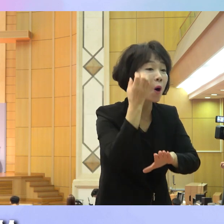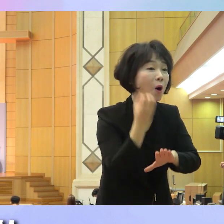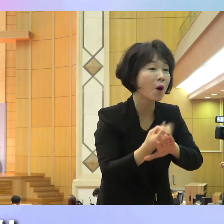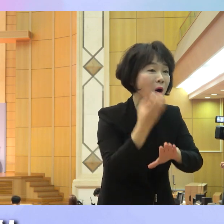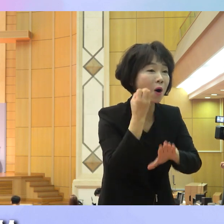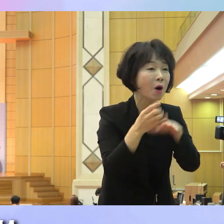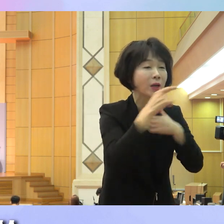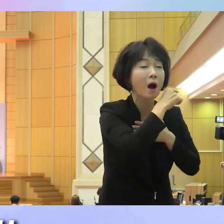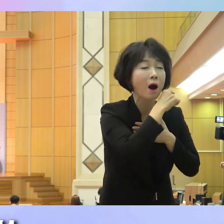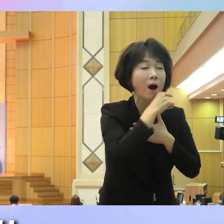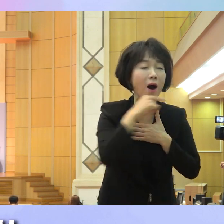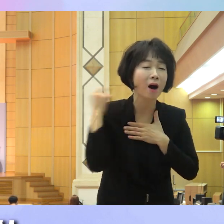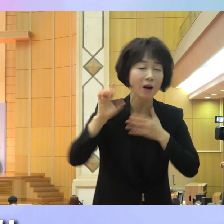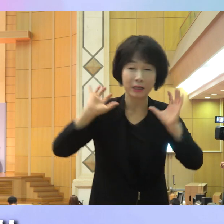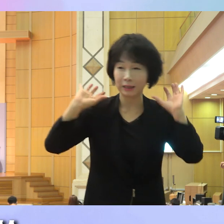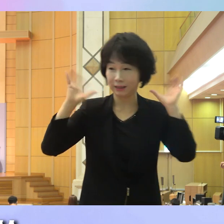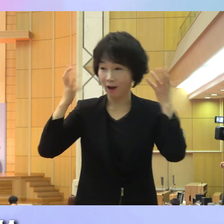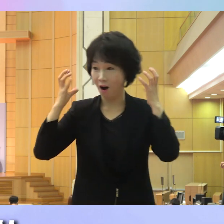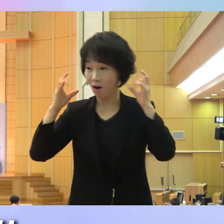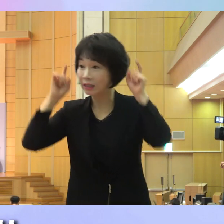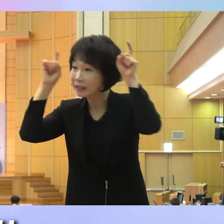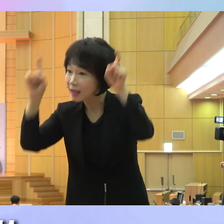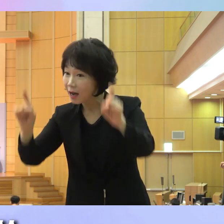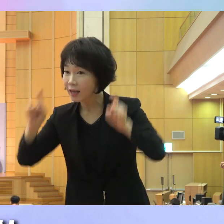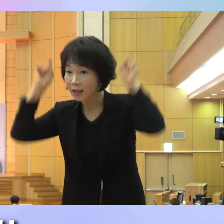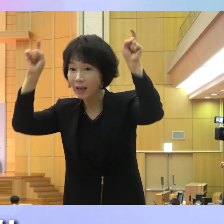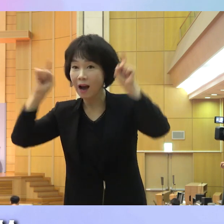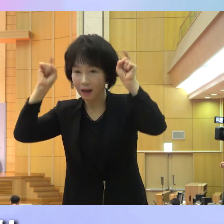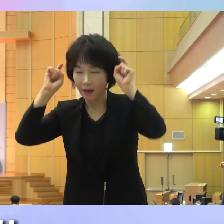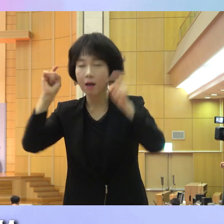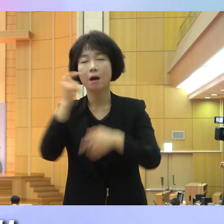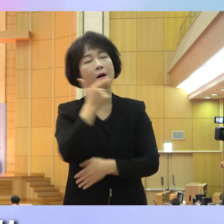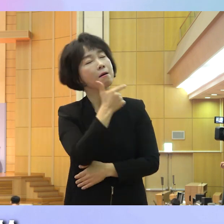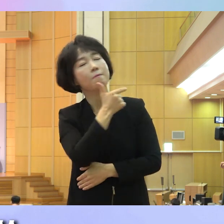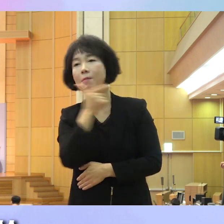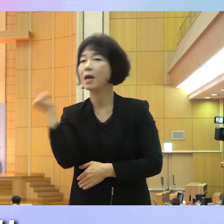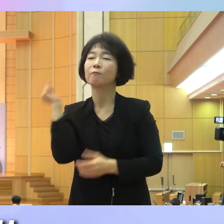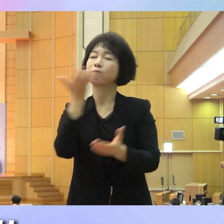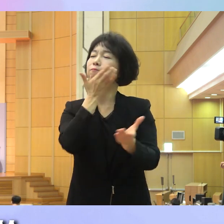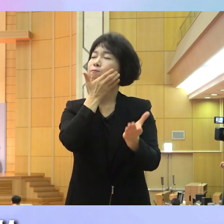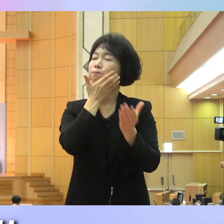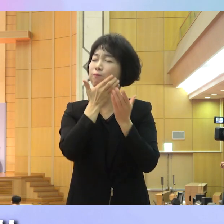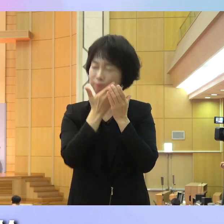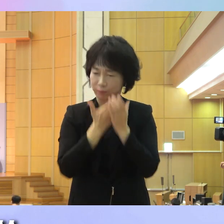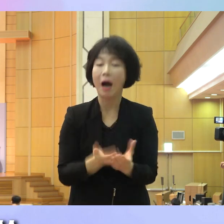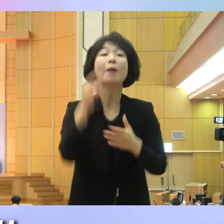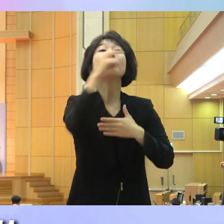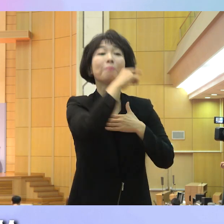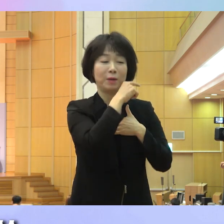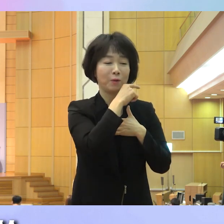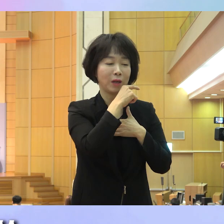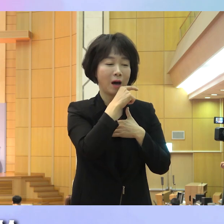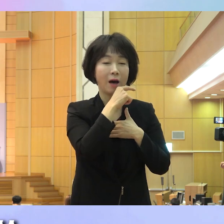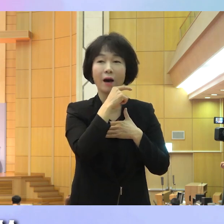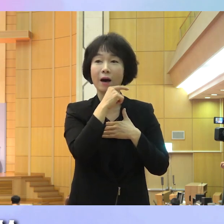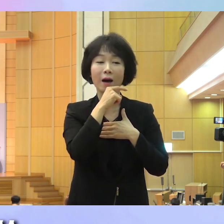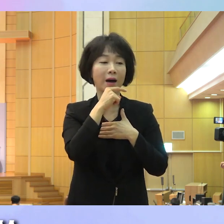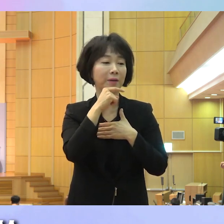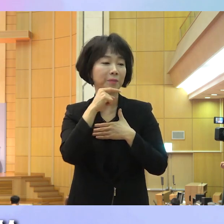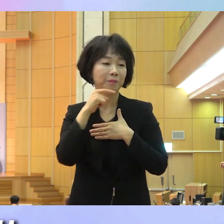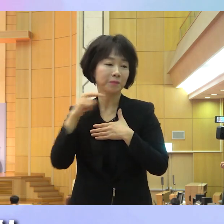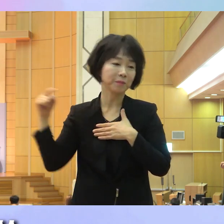주의 보혈 그 어린 양의 매우 찬양합니다. 주의 보혈 능력이